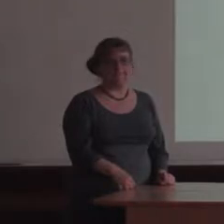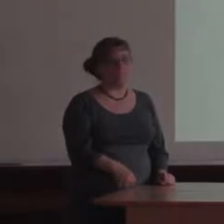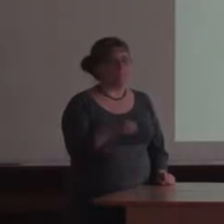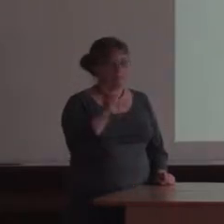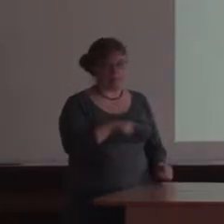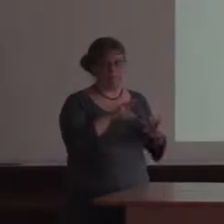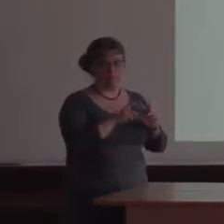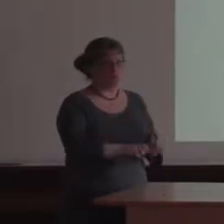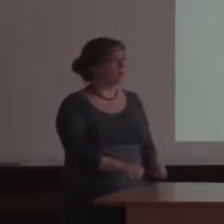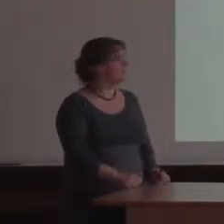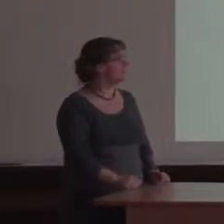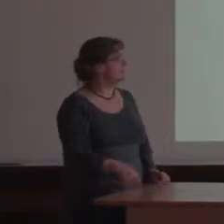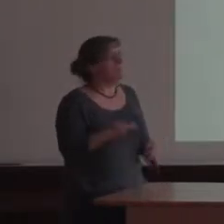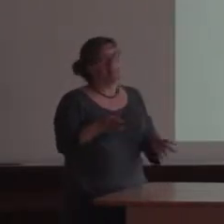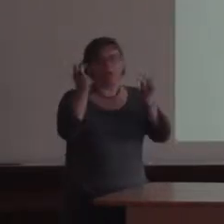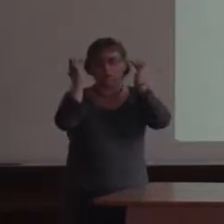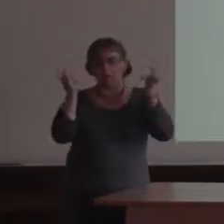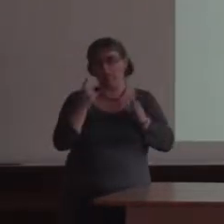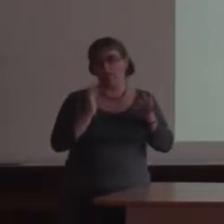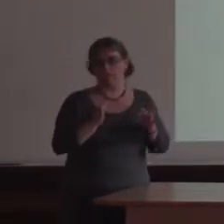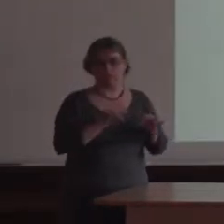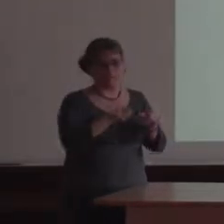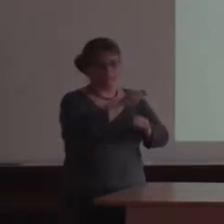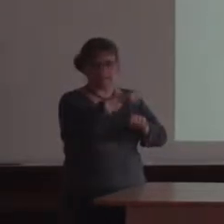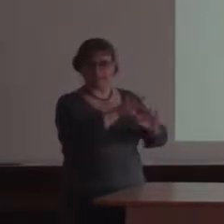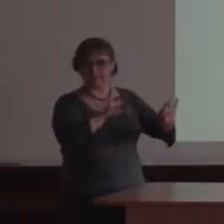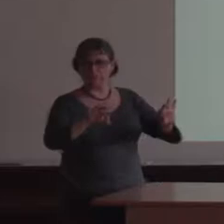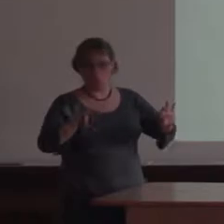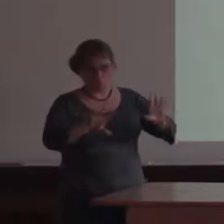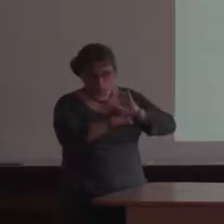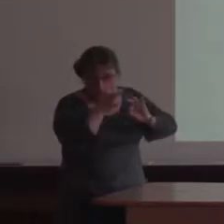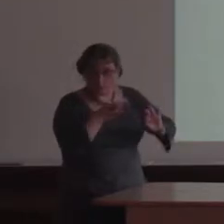Donc voilà, ça c'était les petites astuces pour la sélection des tests.